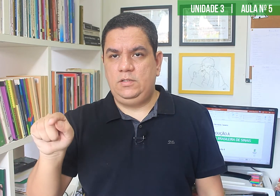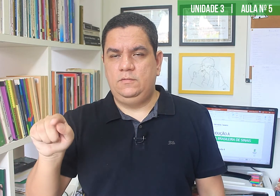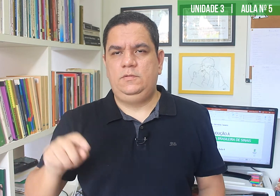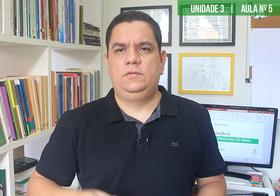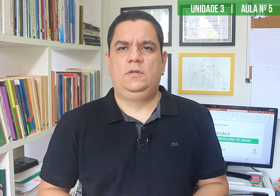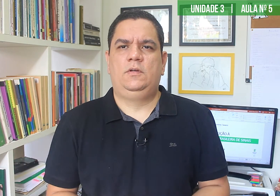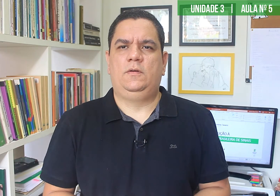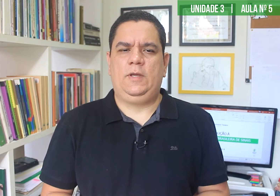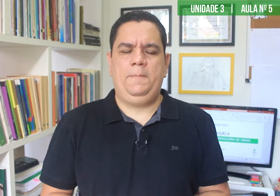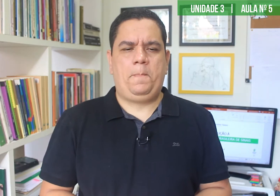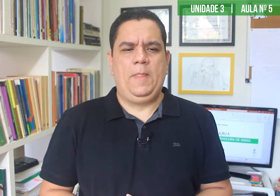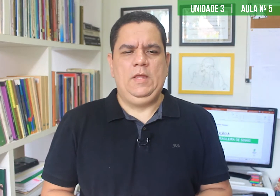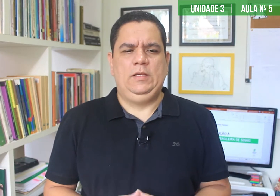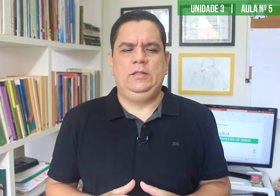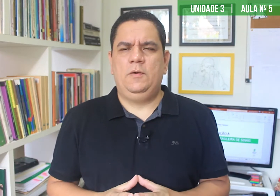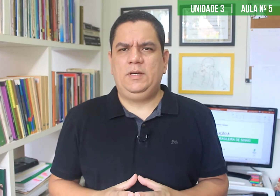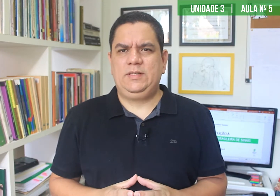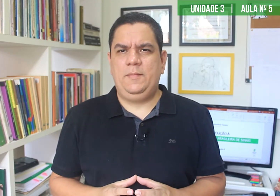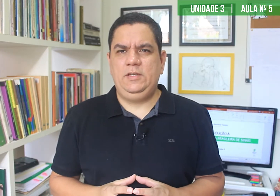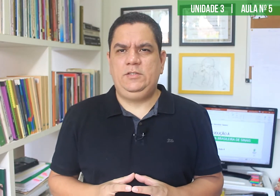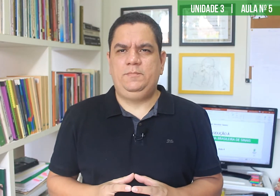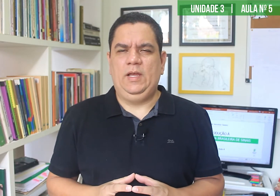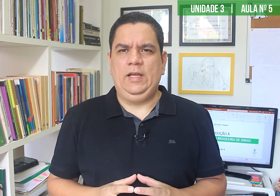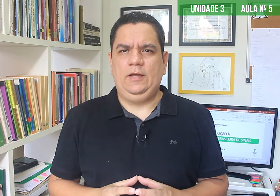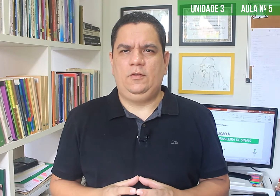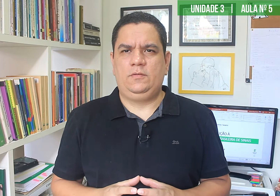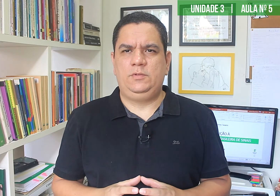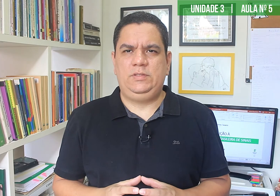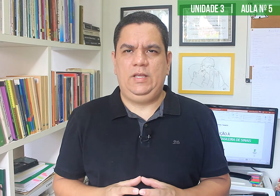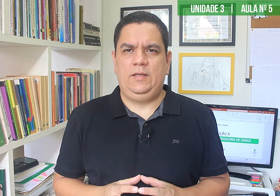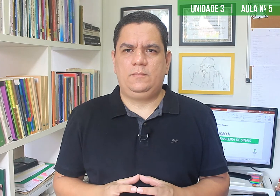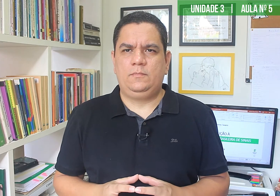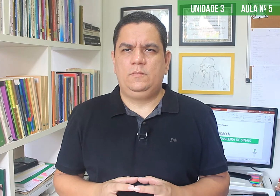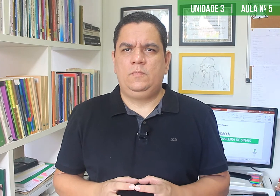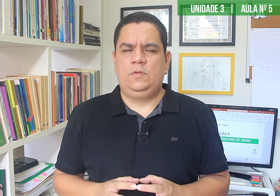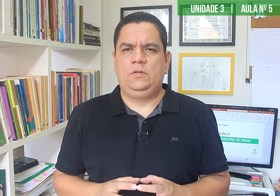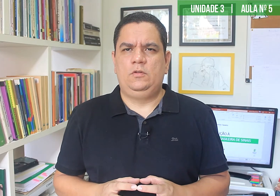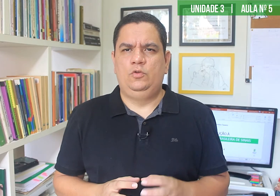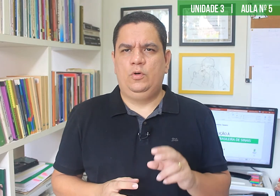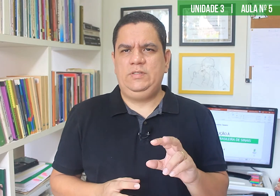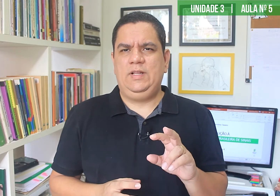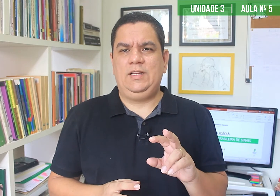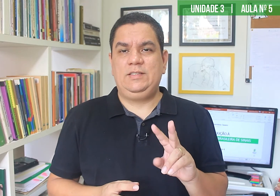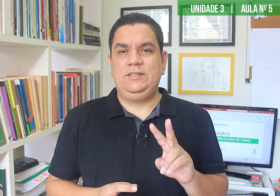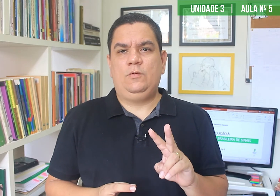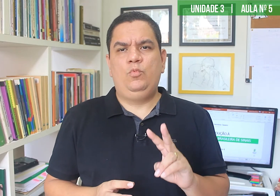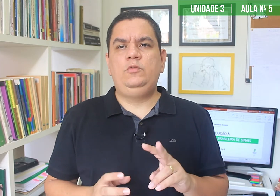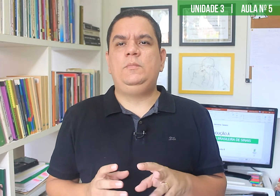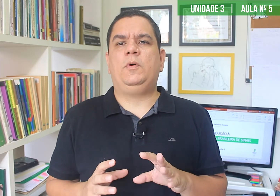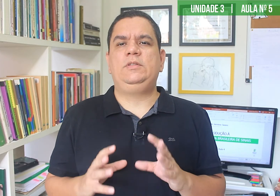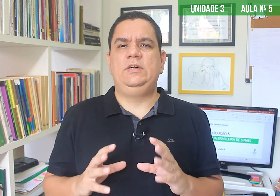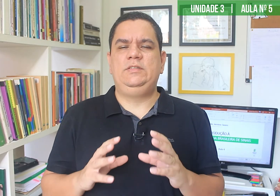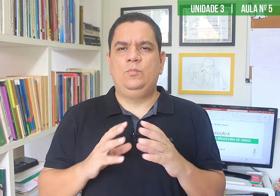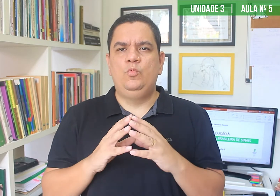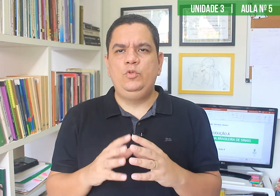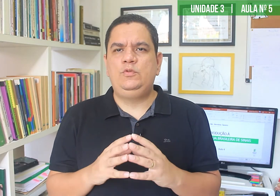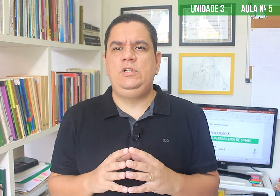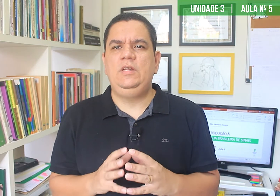interrogativos, ok? Então, basicamente, nós vamos ter dois sinais que são muito importantes, são muito